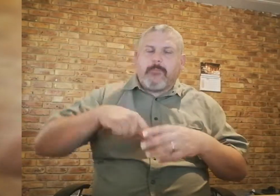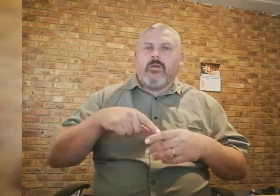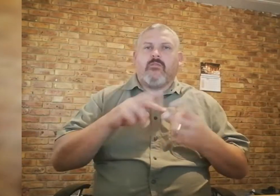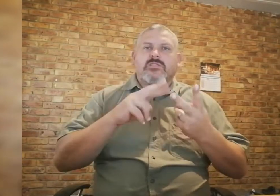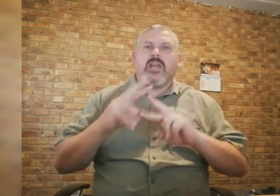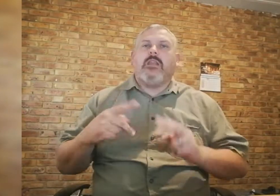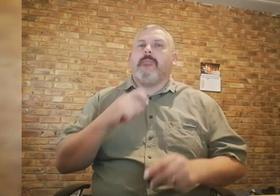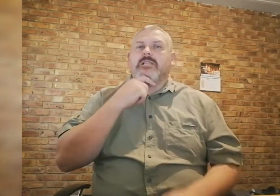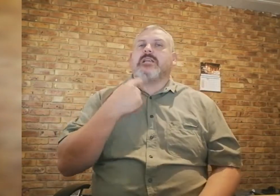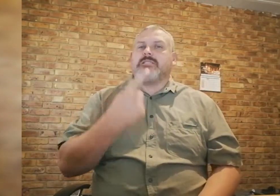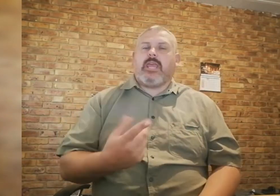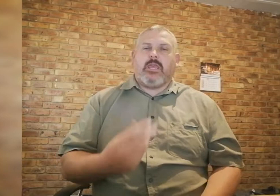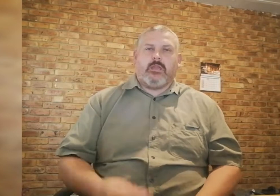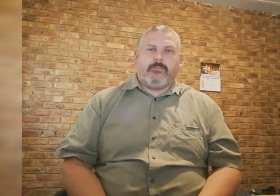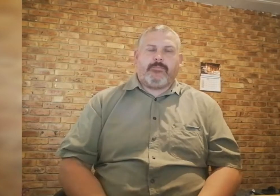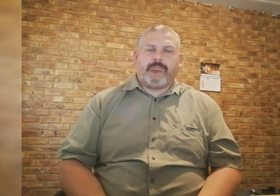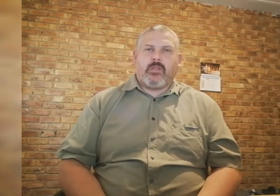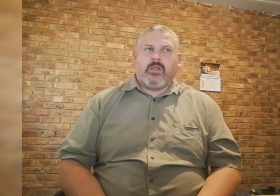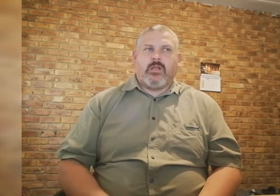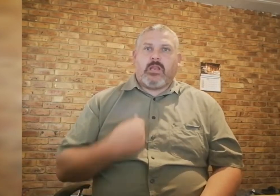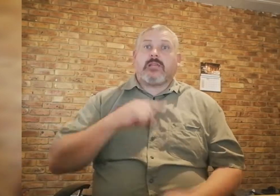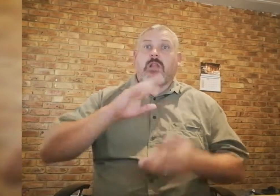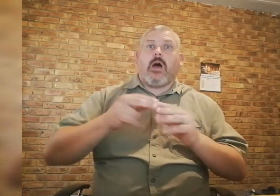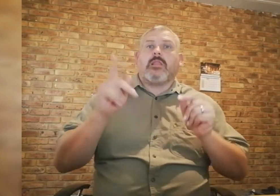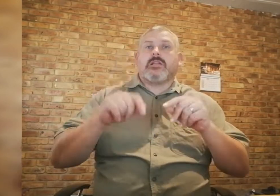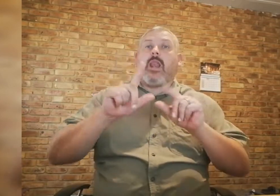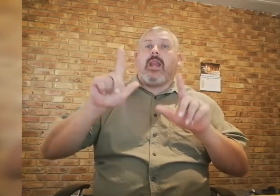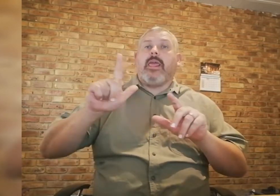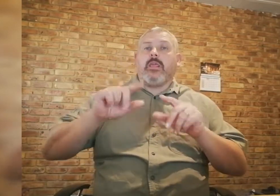diep, verskillende mense gesê, en ek sal later sal link,